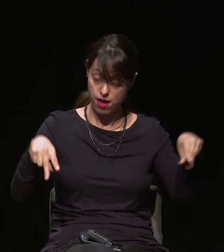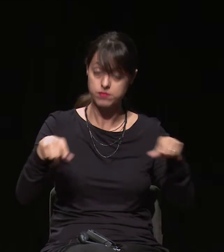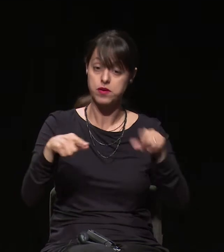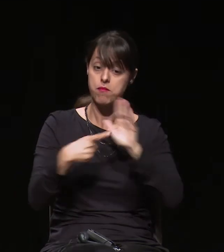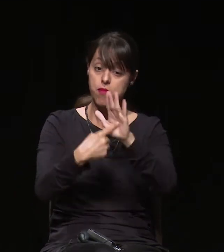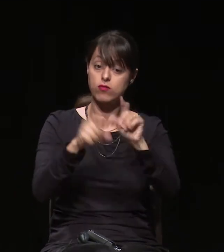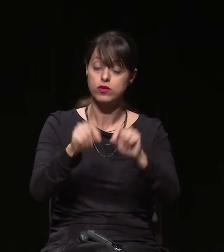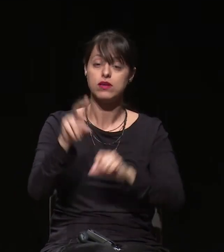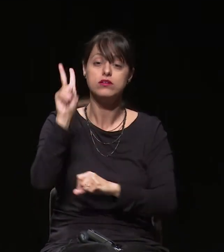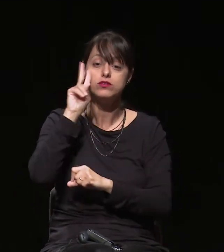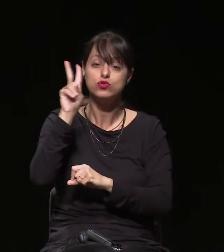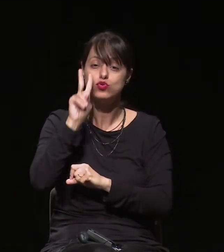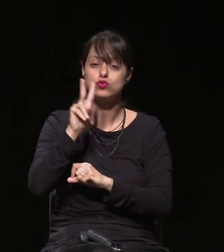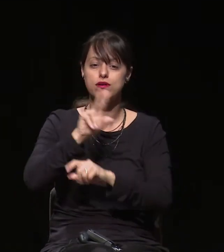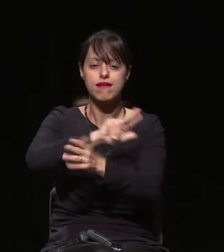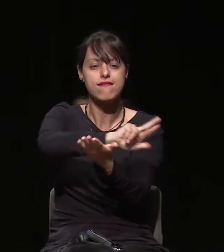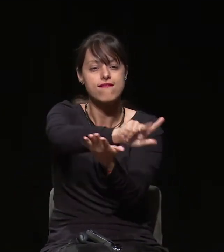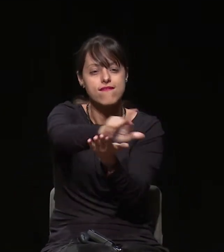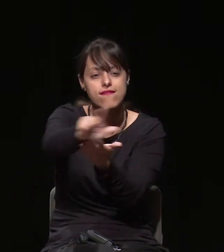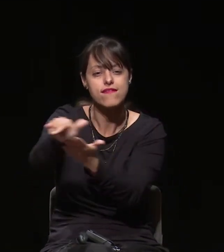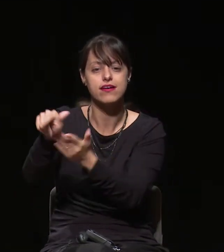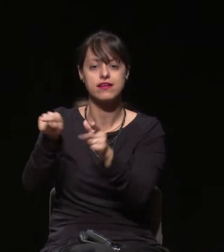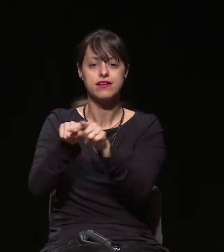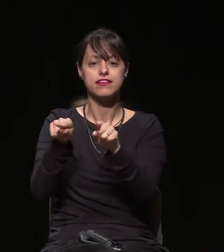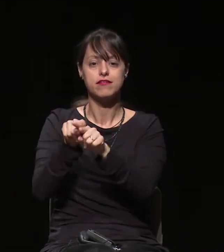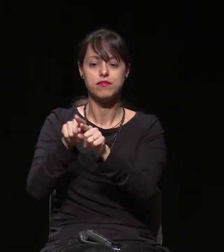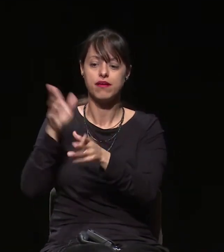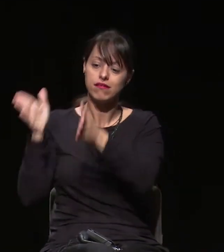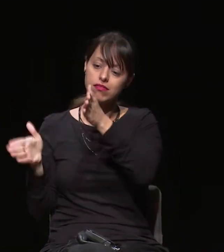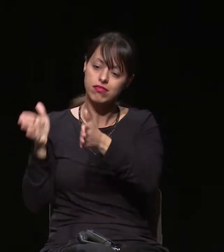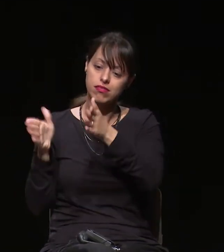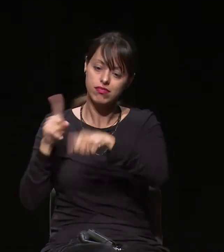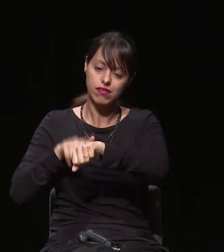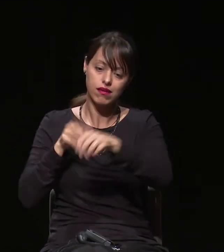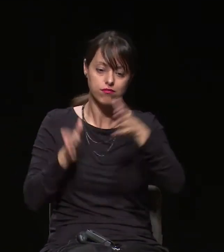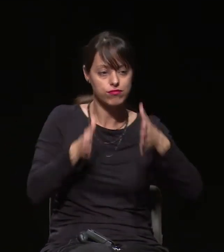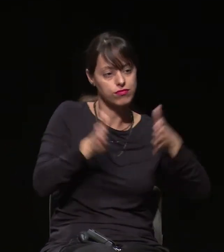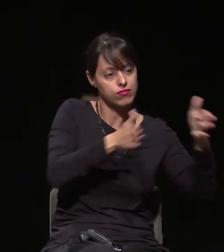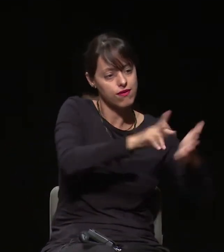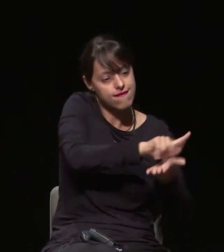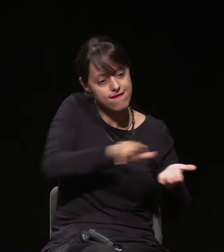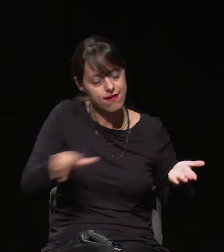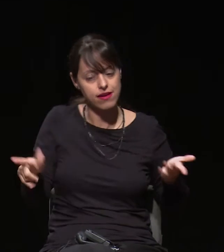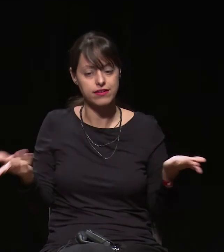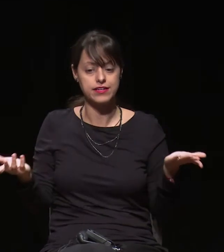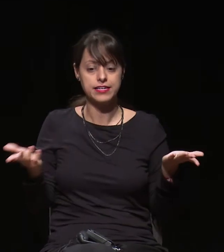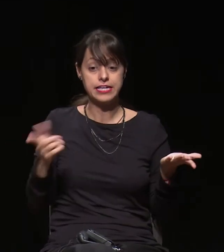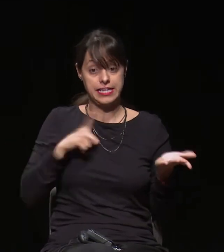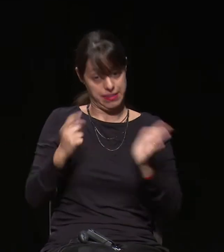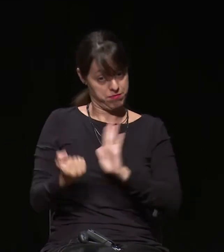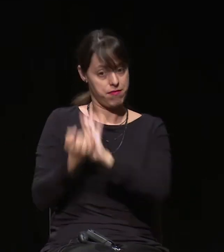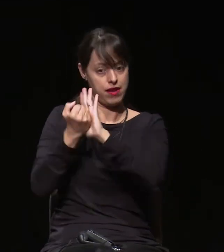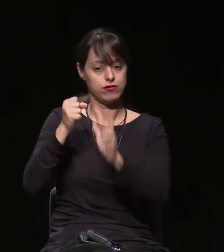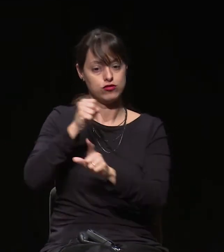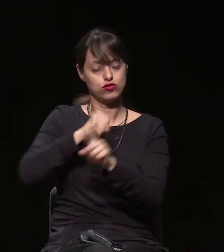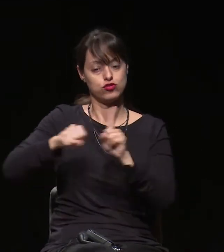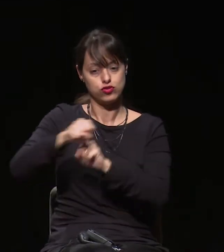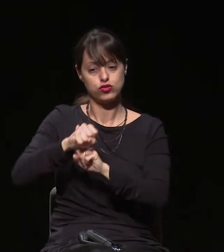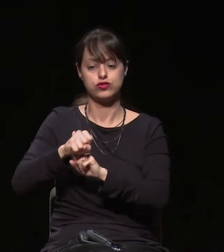e com várias temporalidades e condicionadas por marcas sociais de